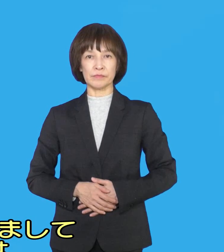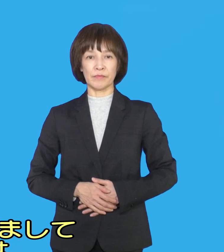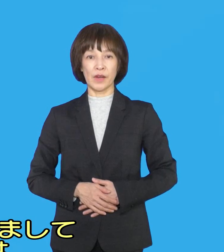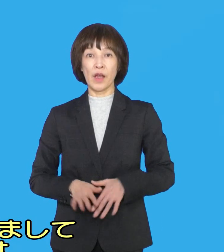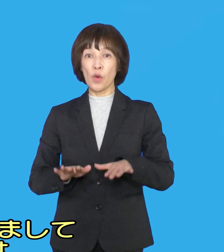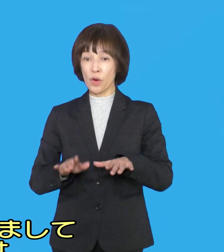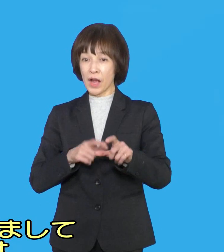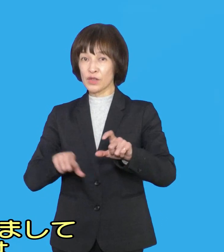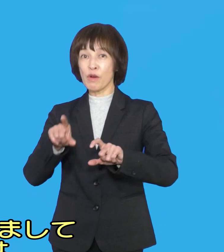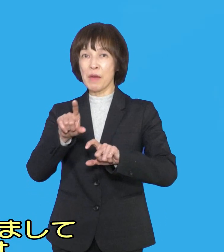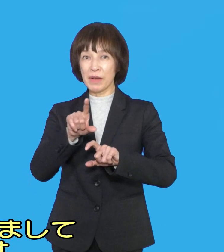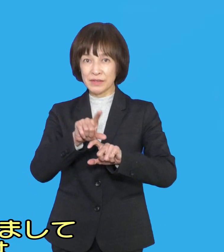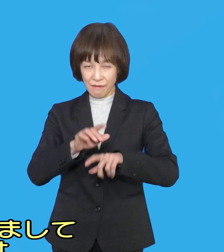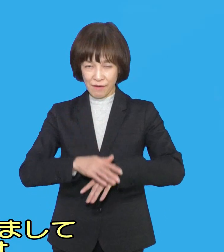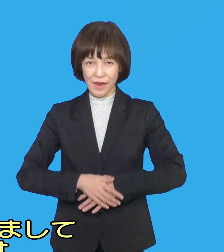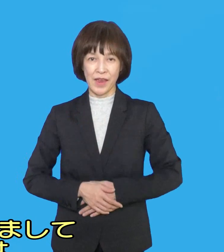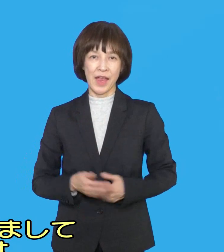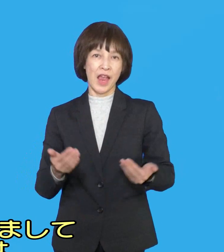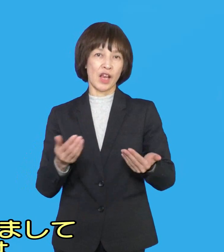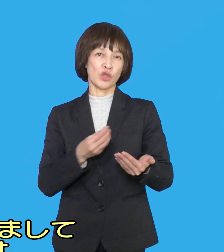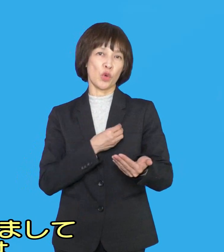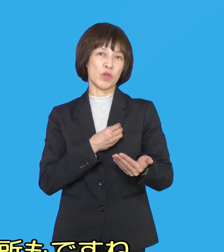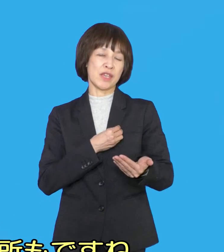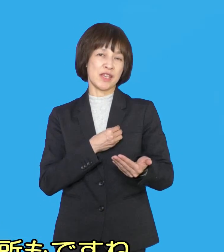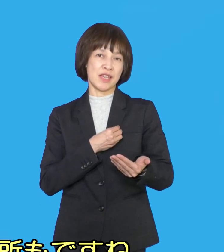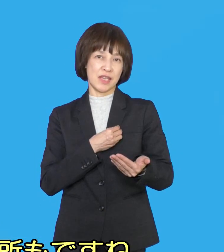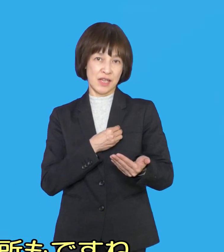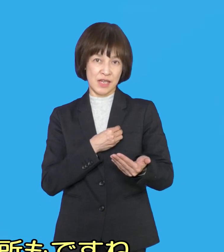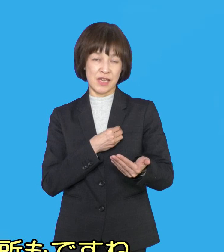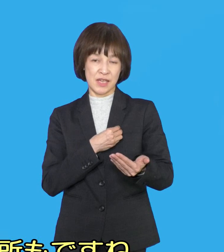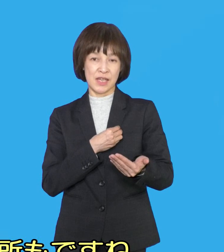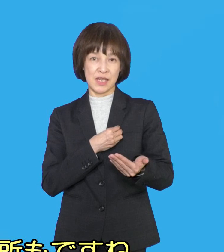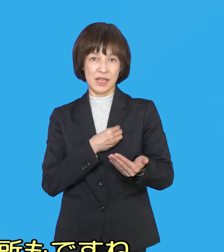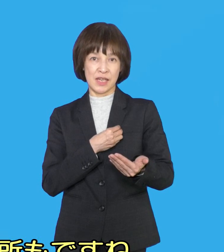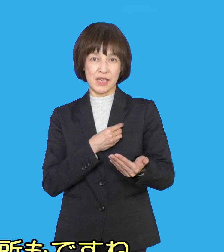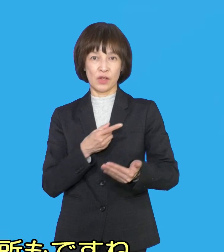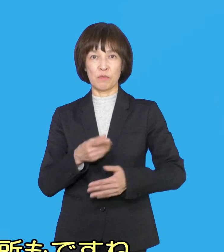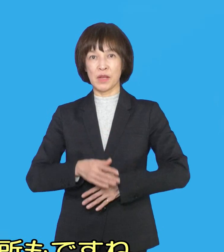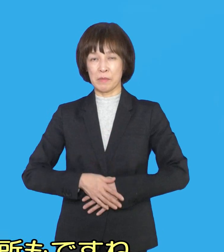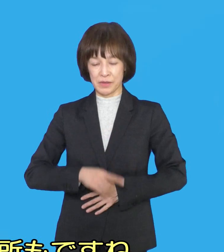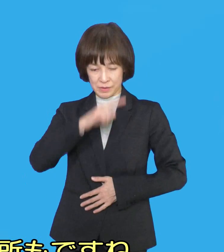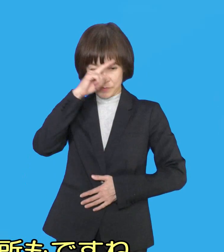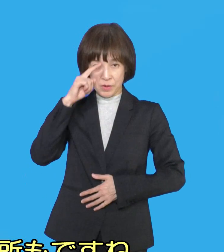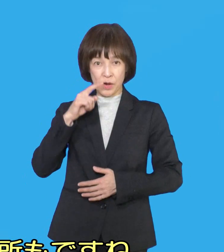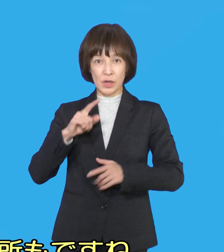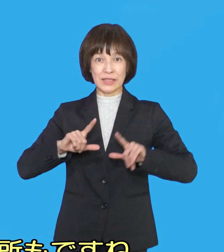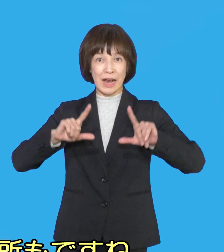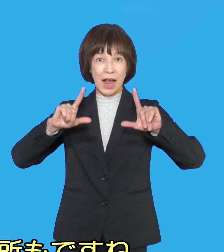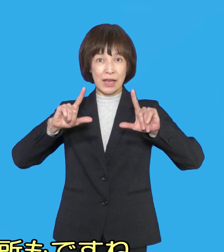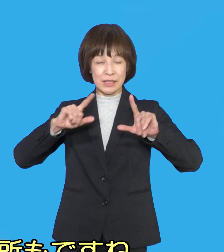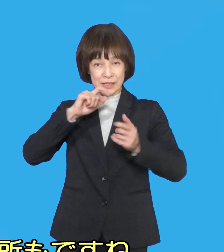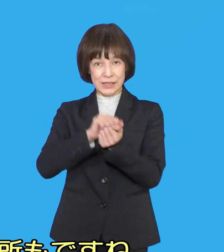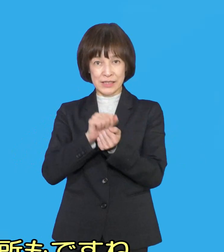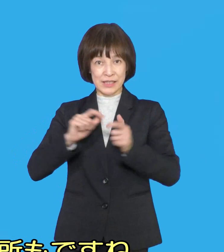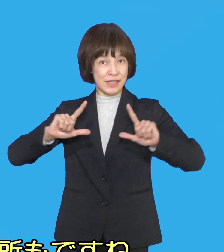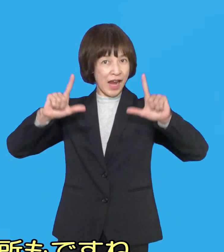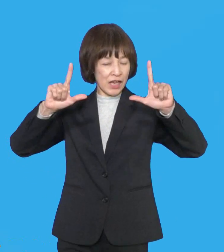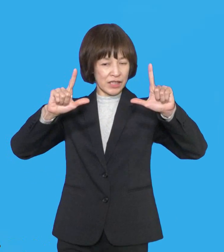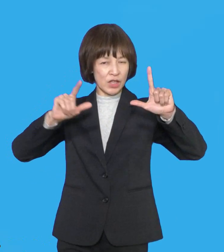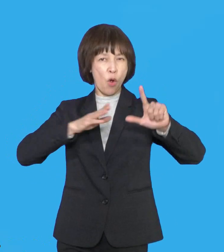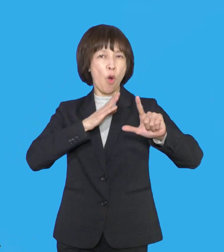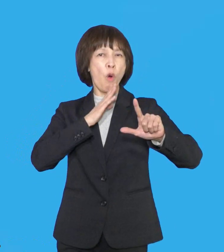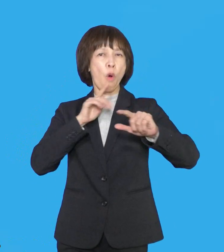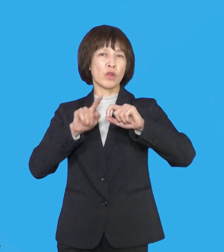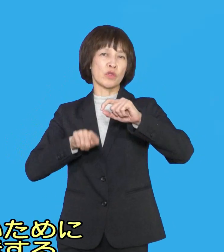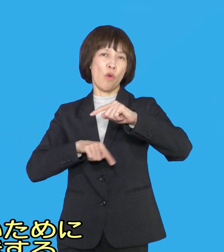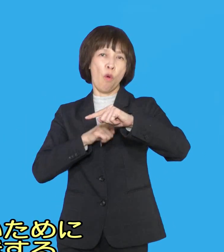回それに加えまして職員の皆さんには、それぞれこの堺東の本庁やったり、区役所もですね密